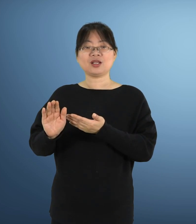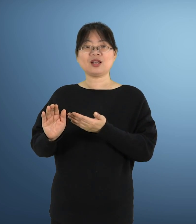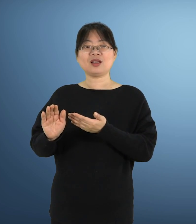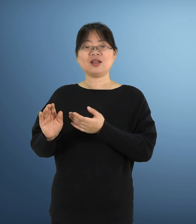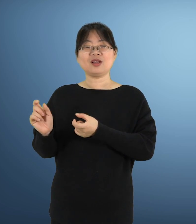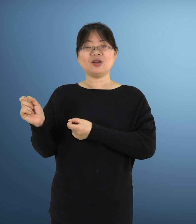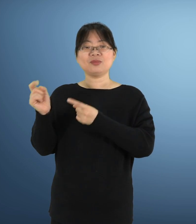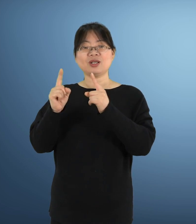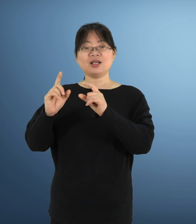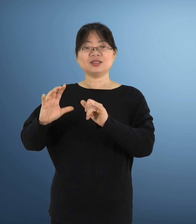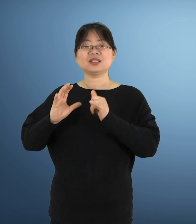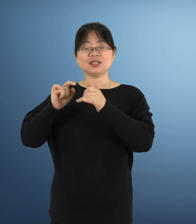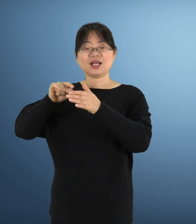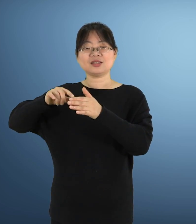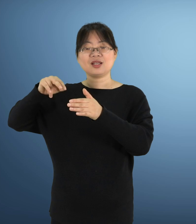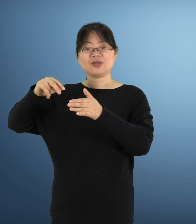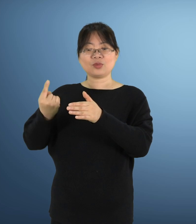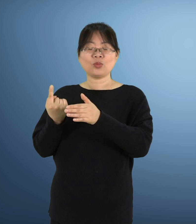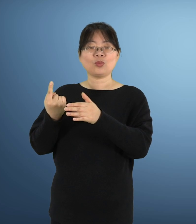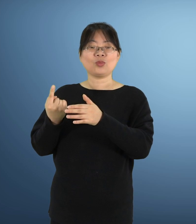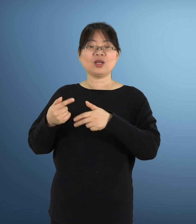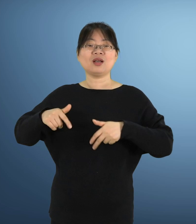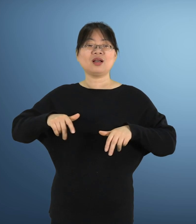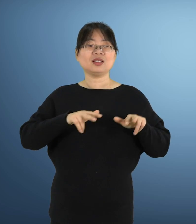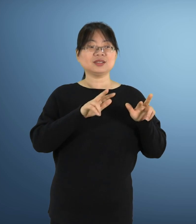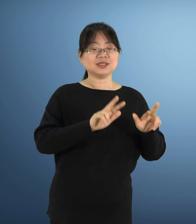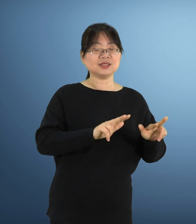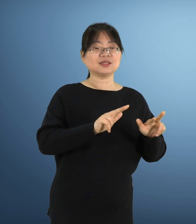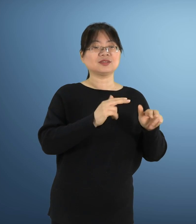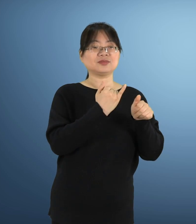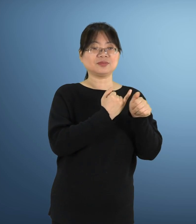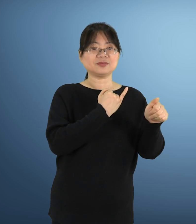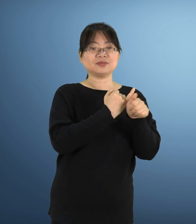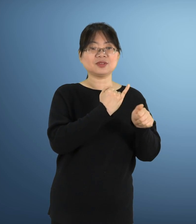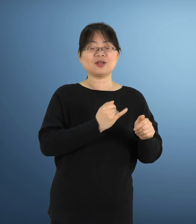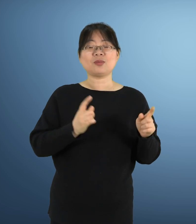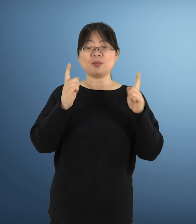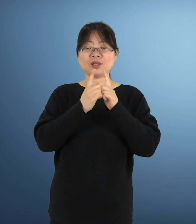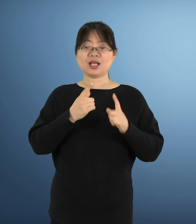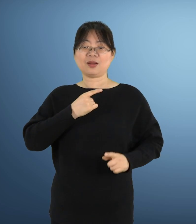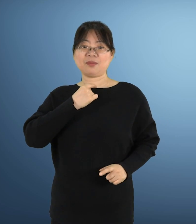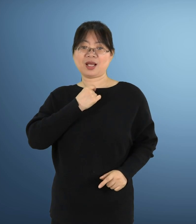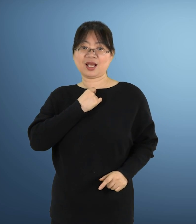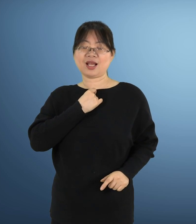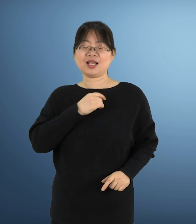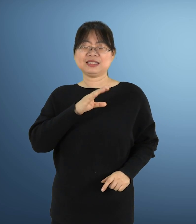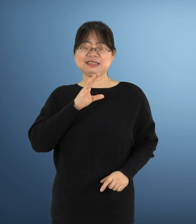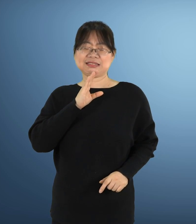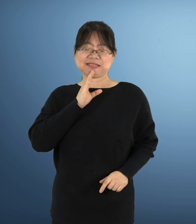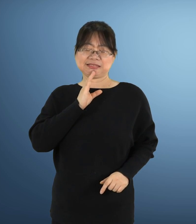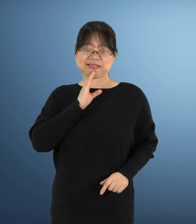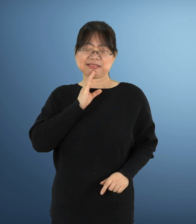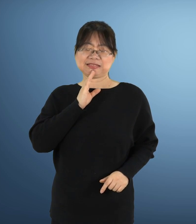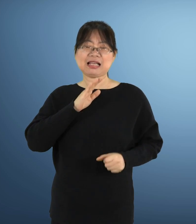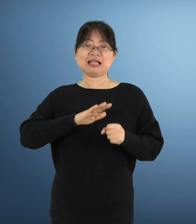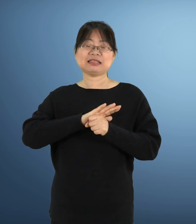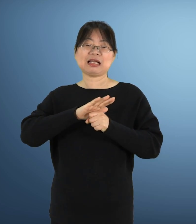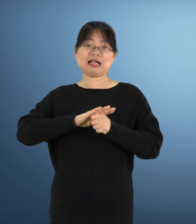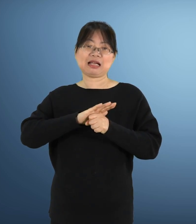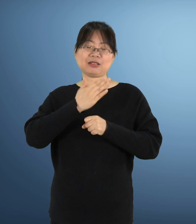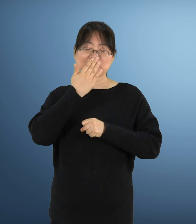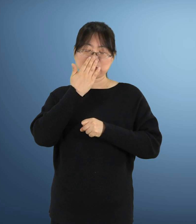아내를, 현재의 남편을 다시 만나고 싶어하는 그런 순정 남녀도